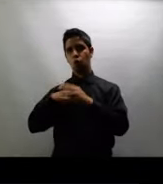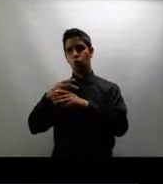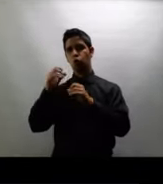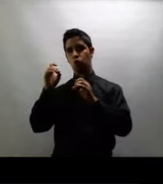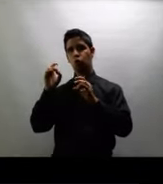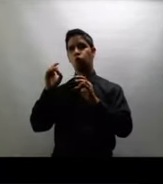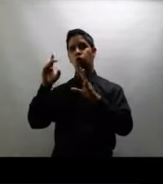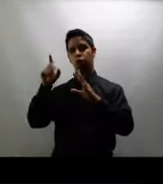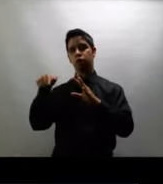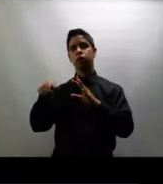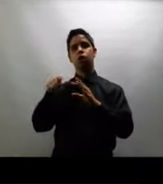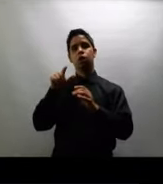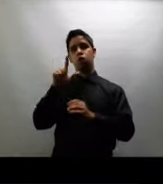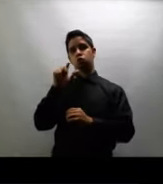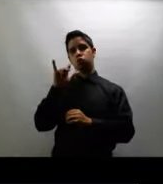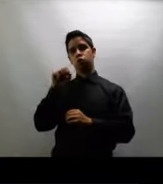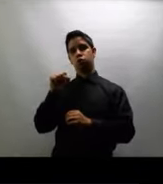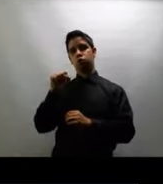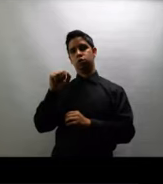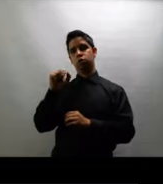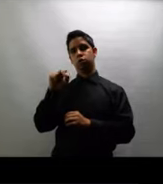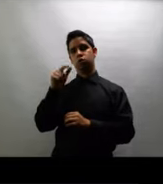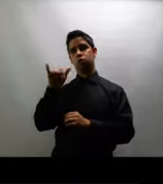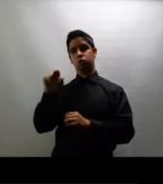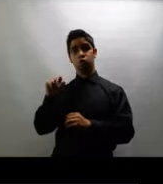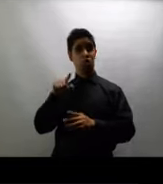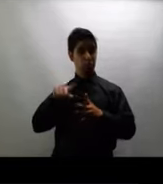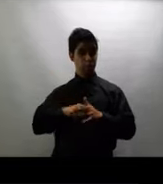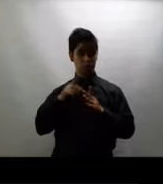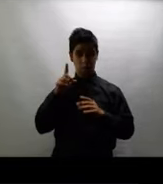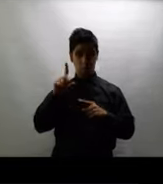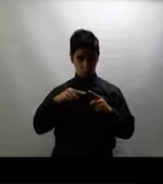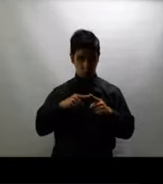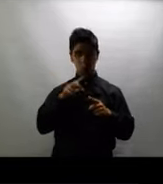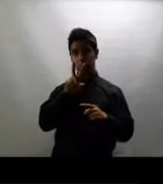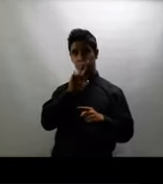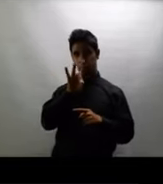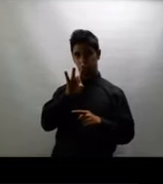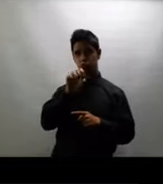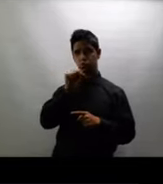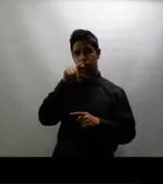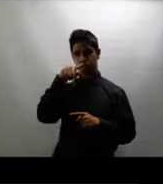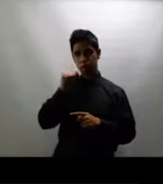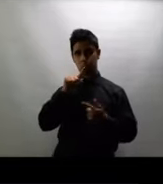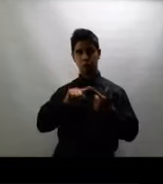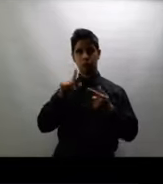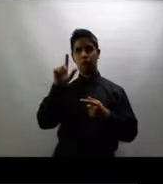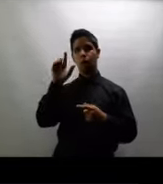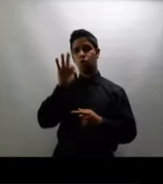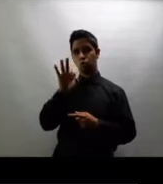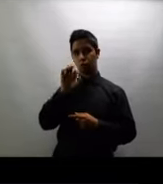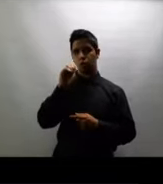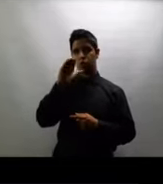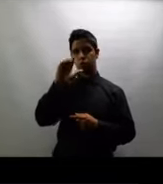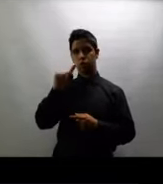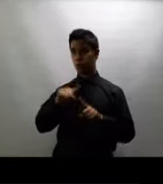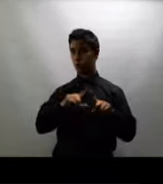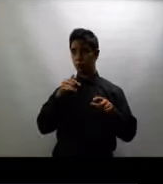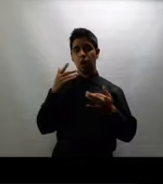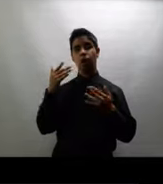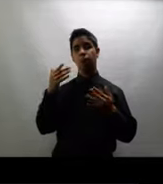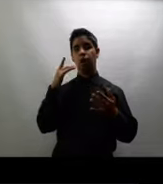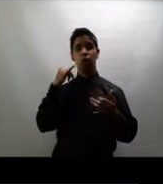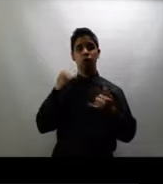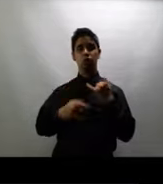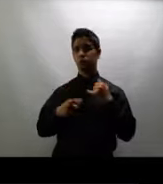Luis Negrón. Eso ya es ya. Ahora empieza el 28 de septiembre hasta el 9 de octubre, pero no lo dejé para lo último. Este es el